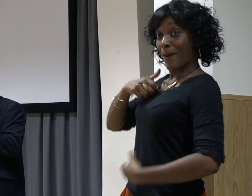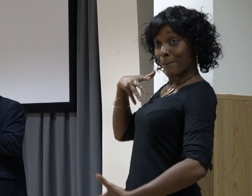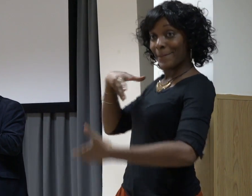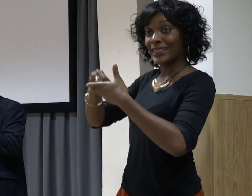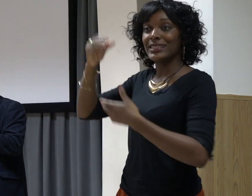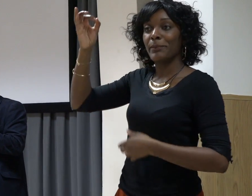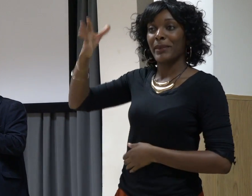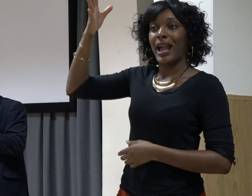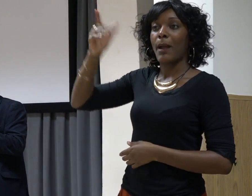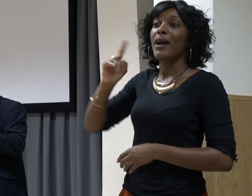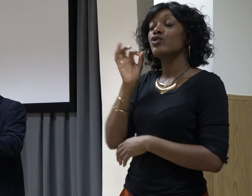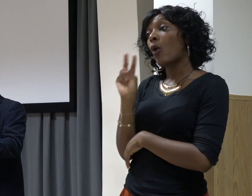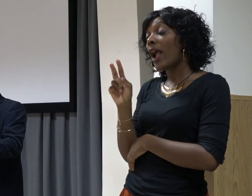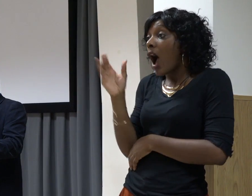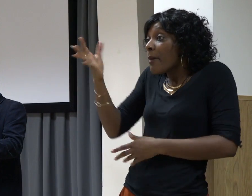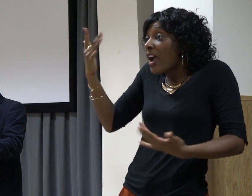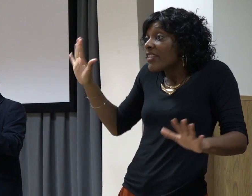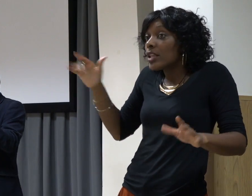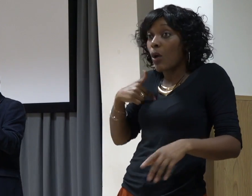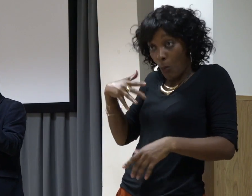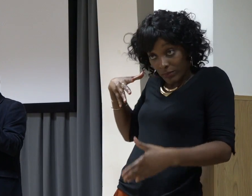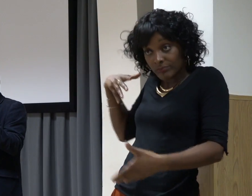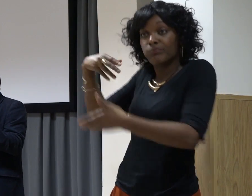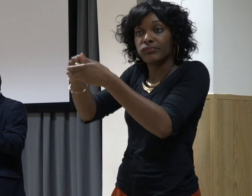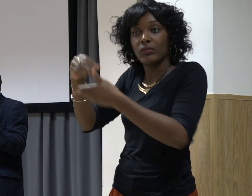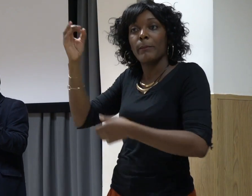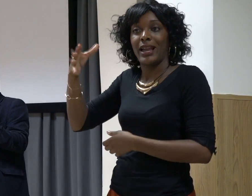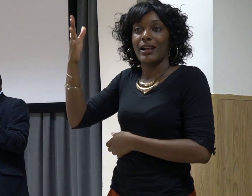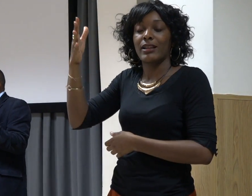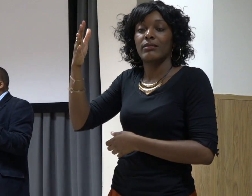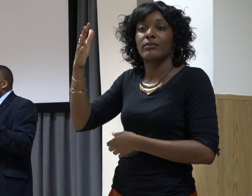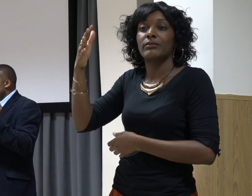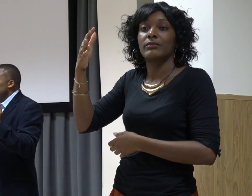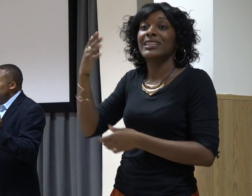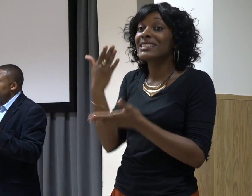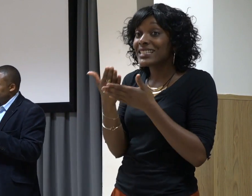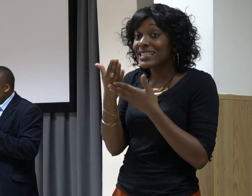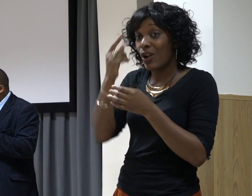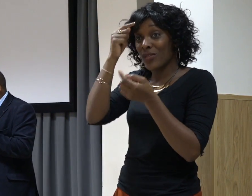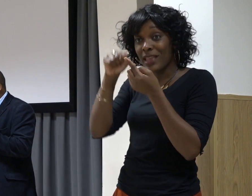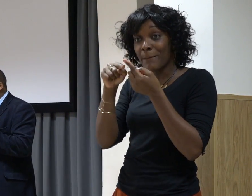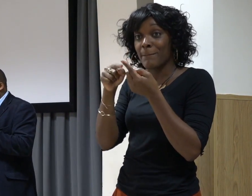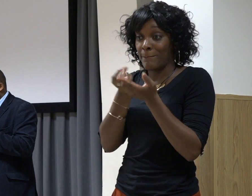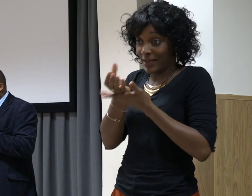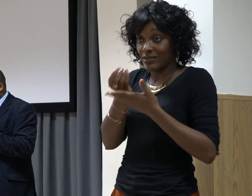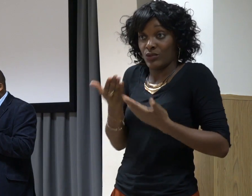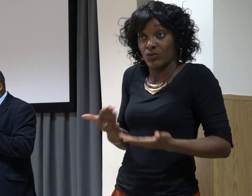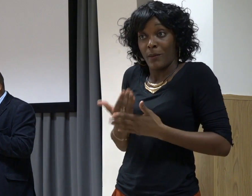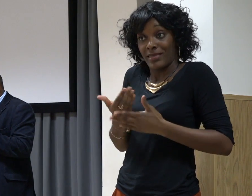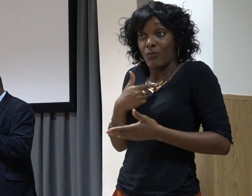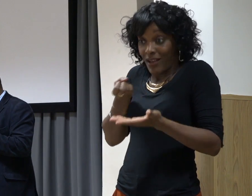Et c'est, je dirais, le thème de mon message ce matin.